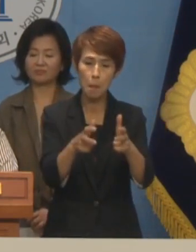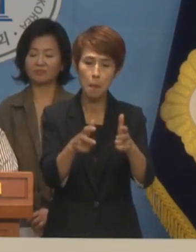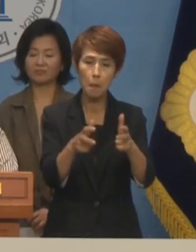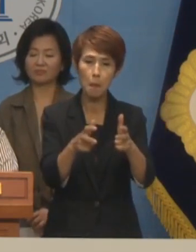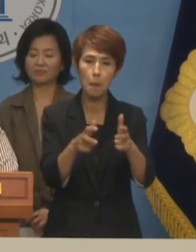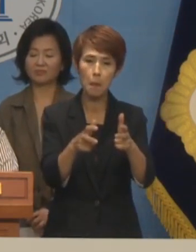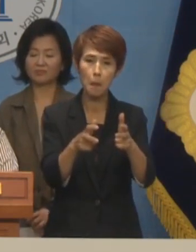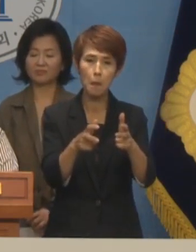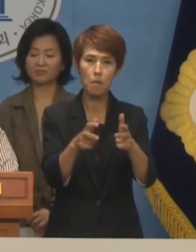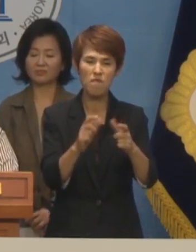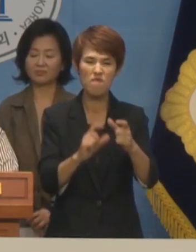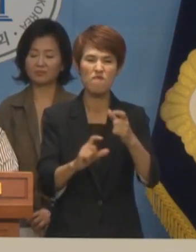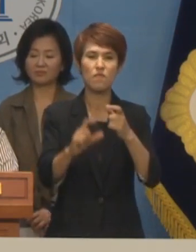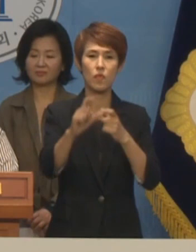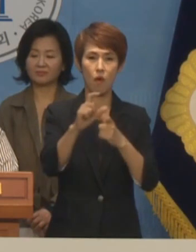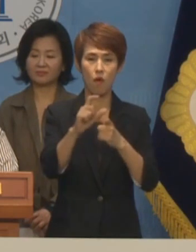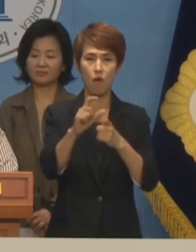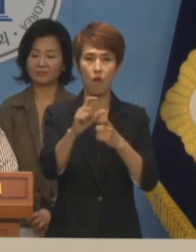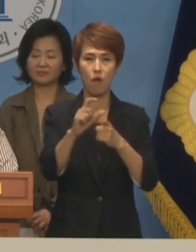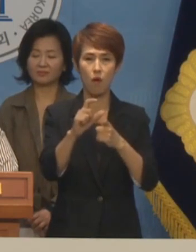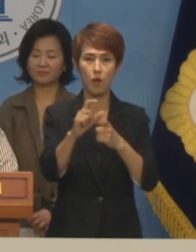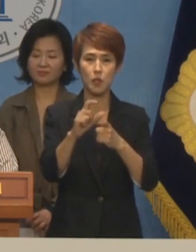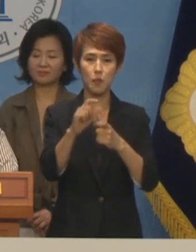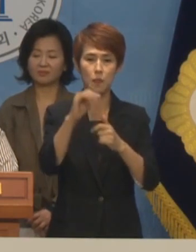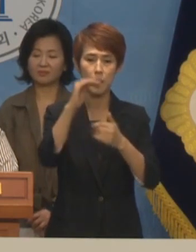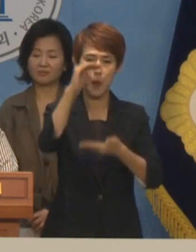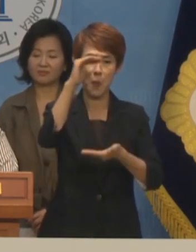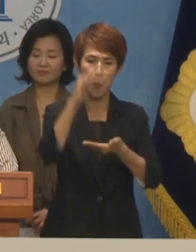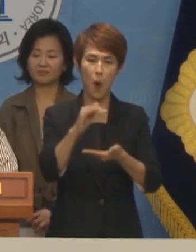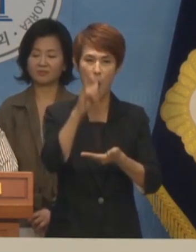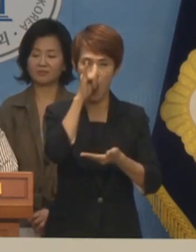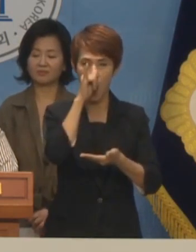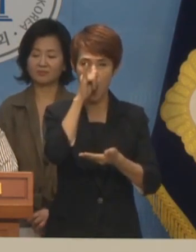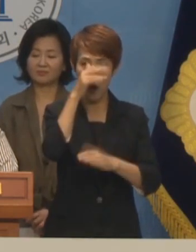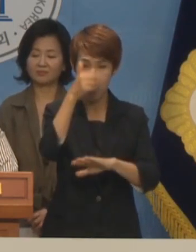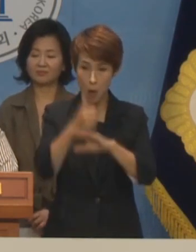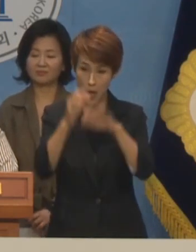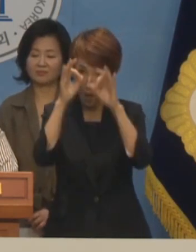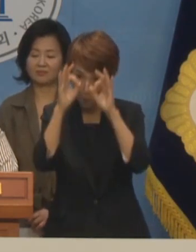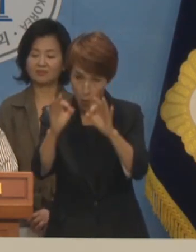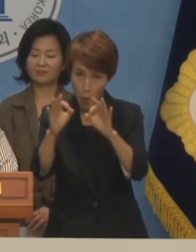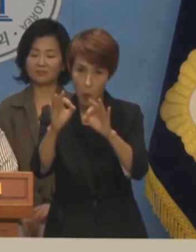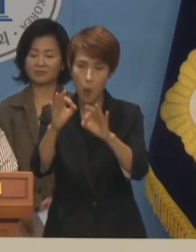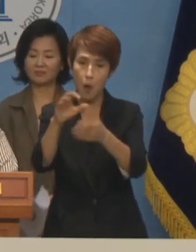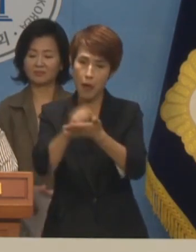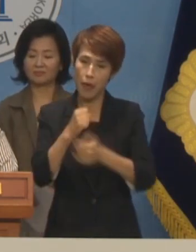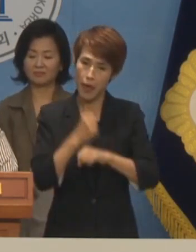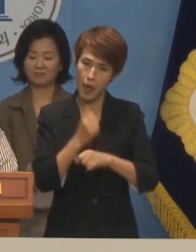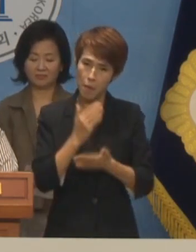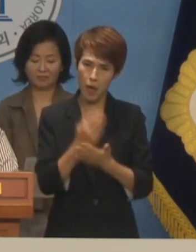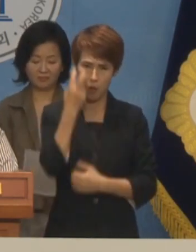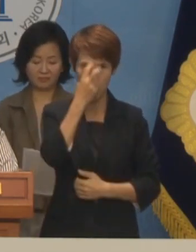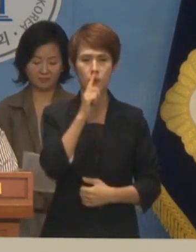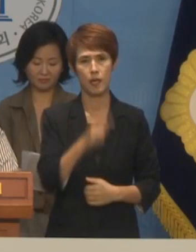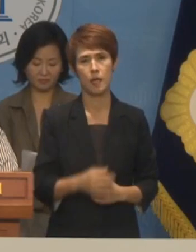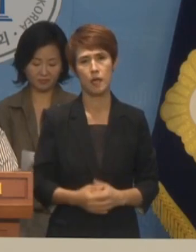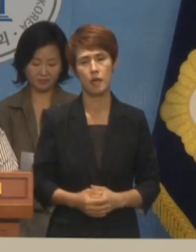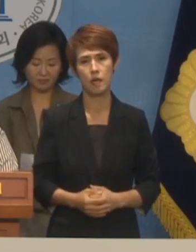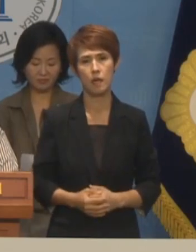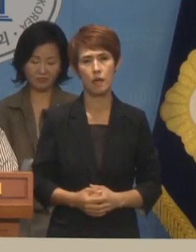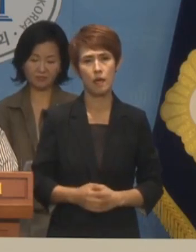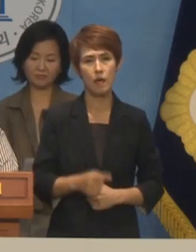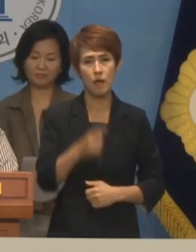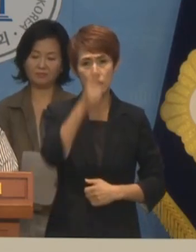실시하여 2027년 그 결과를 평가해 제도 도입을 검토하겠다는 입장입니다.